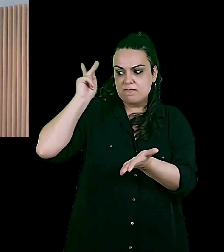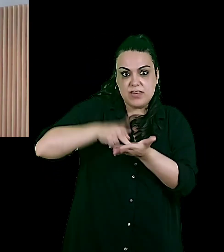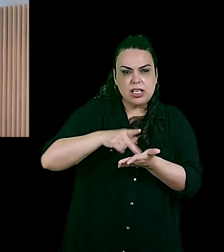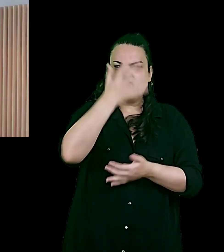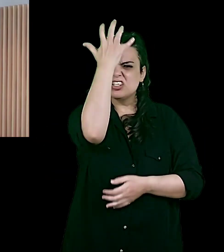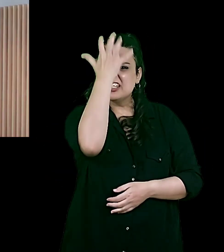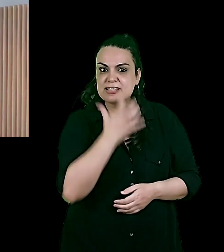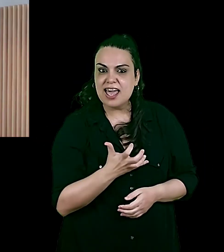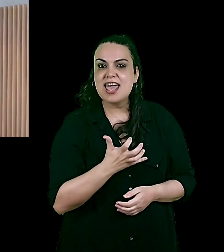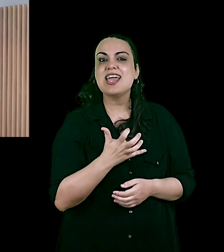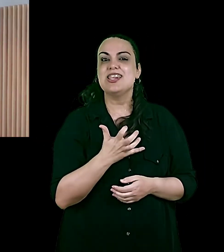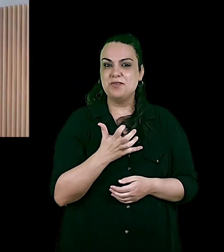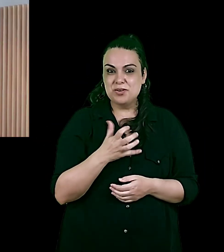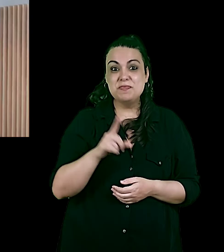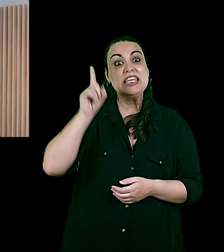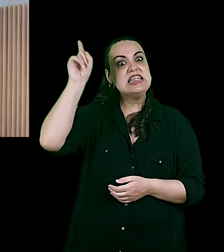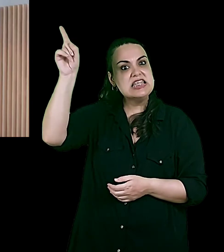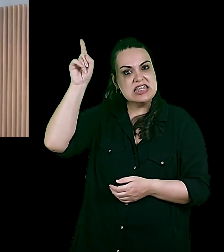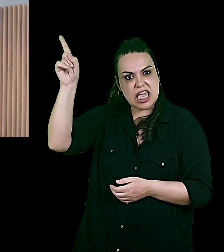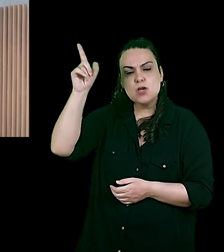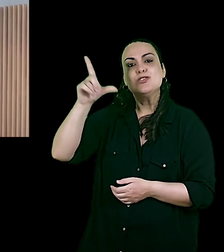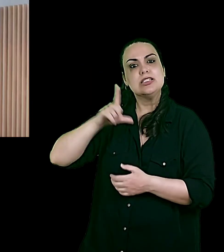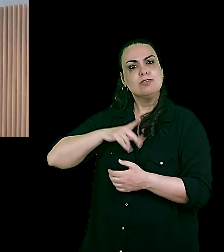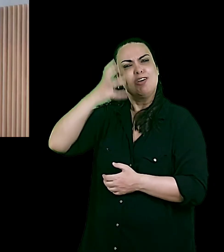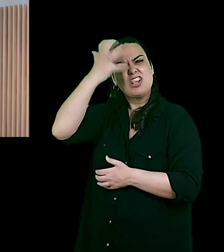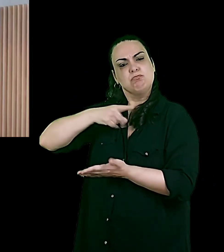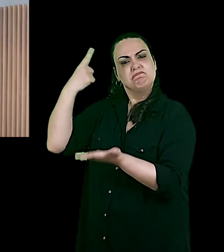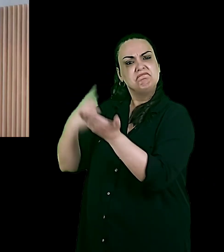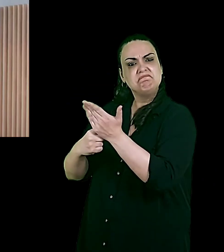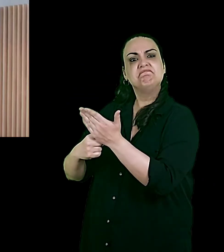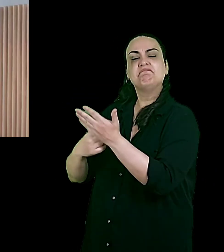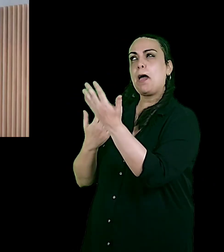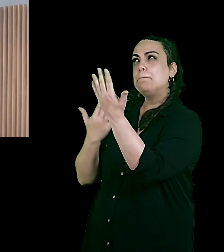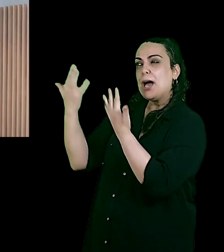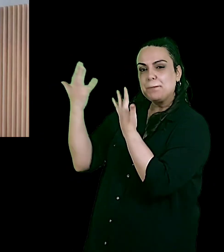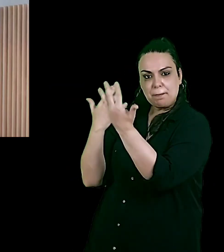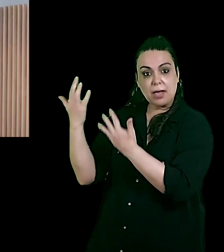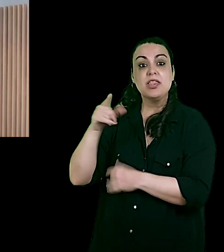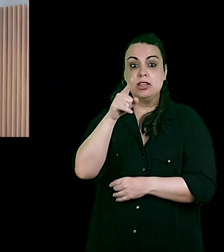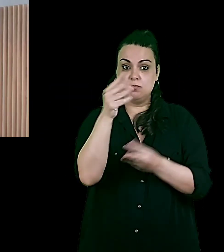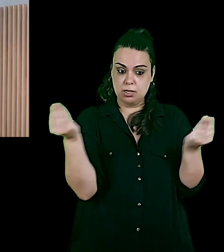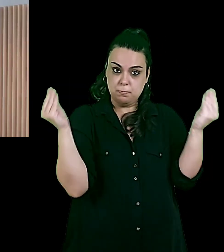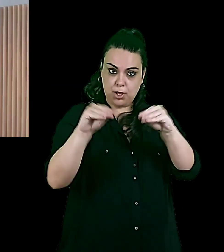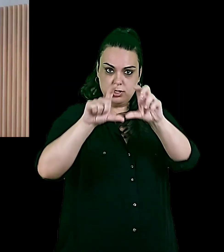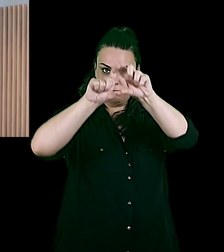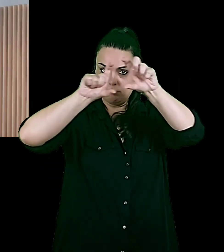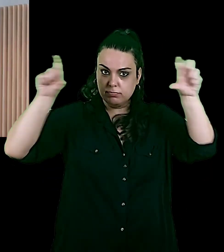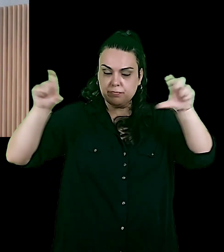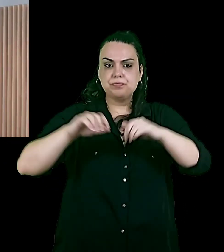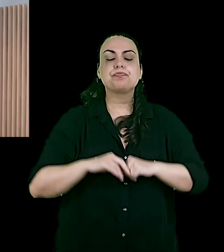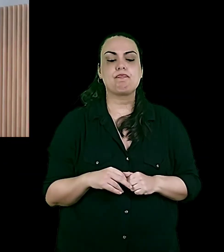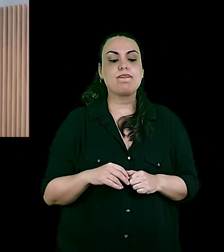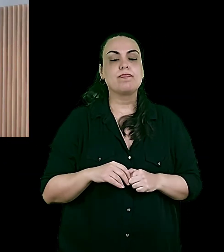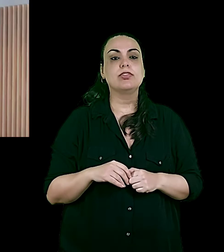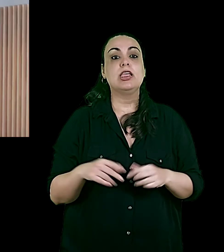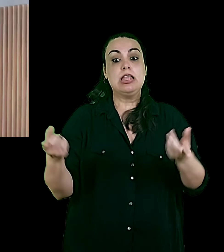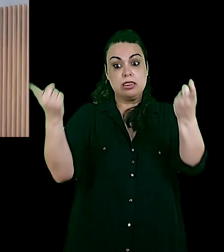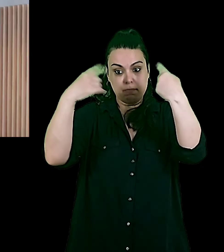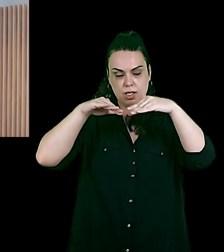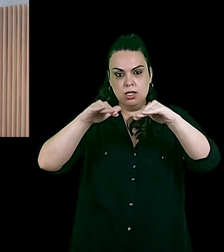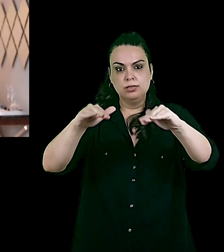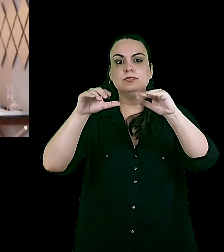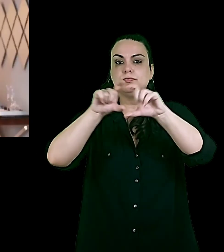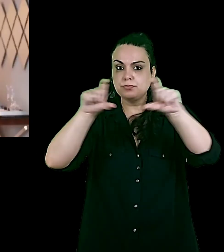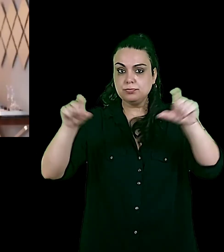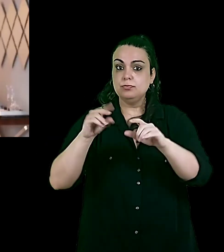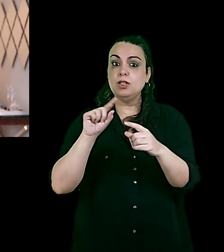de estar levando a sério, porque Deus está te levando a sério. Vamos lá. Neles você vai colocar a seguinte coisa. Motivos de